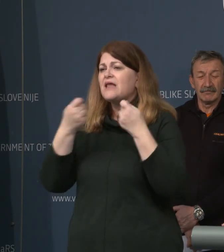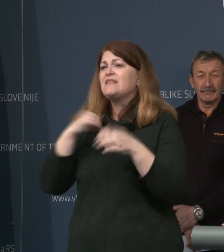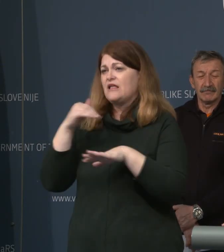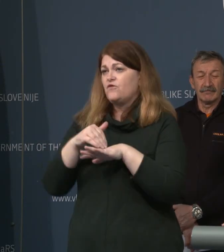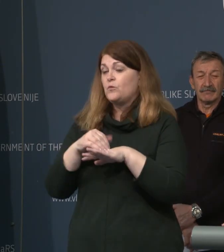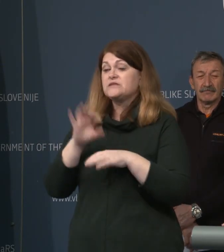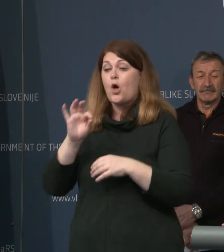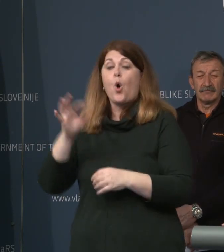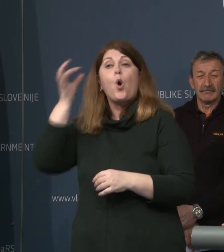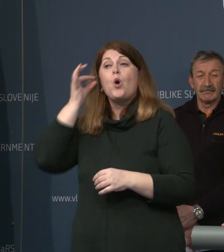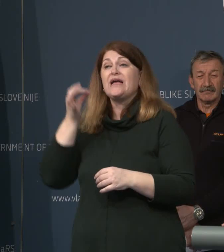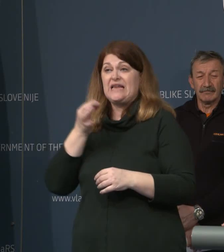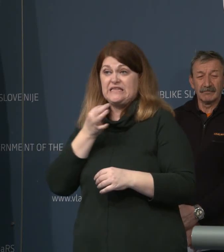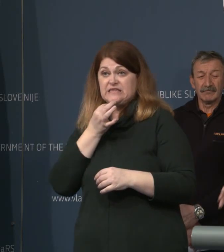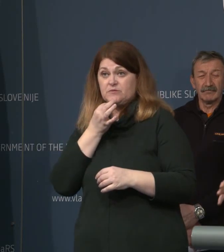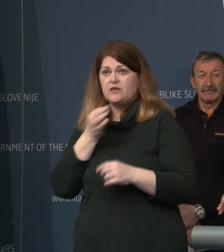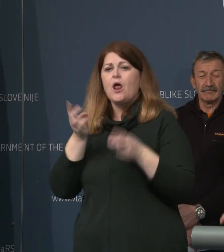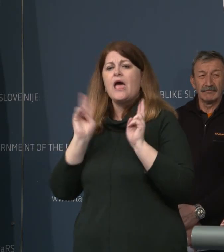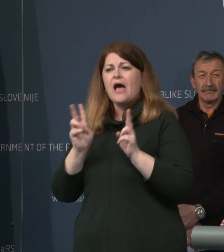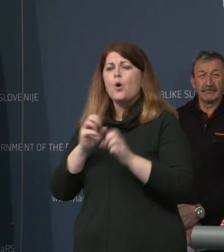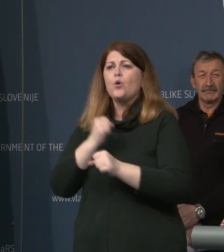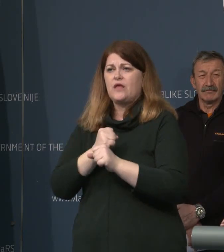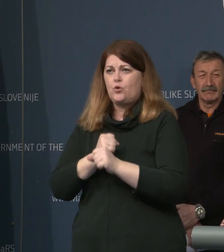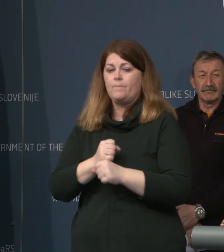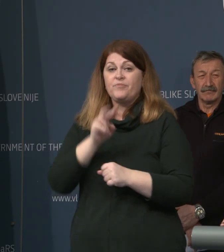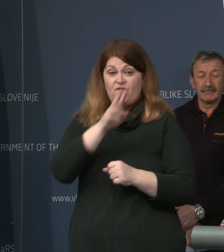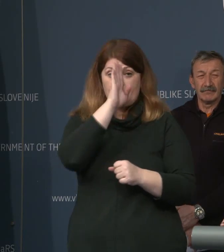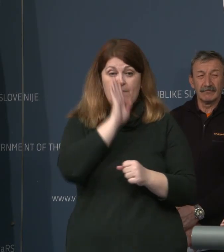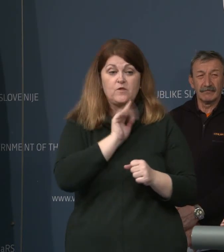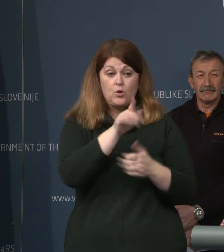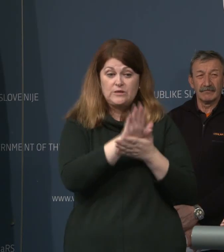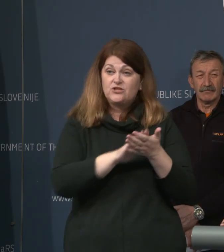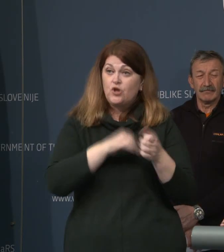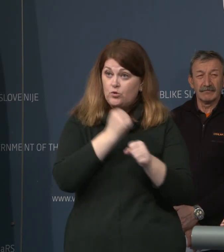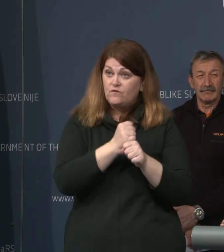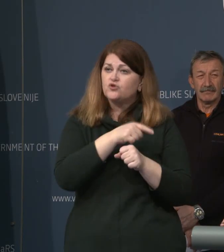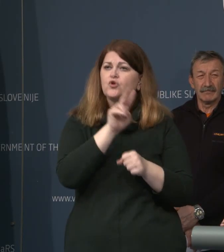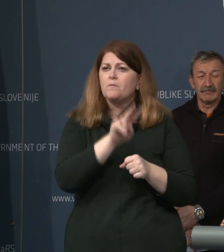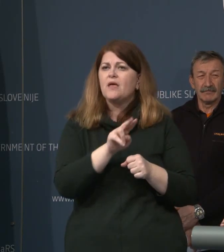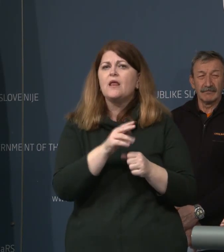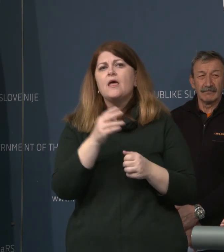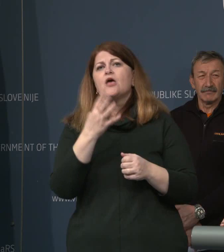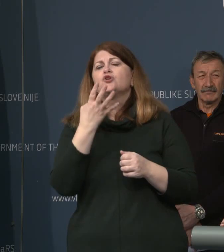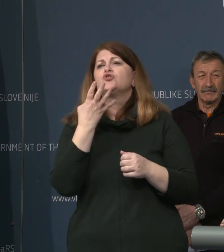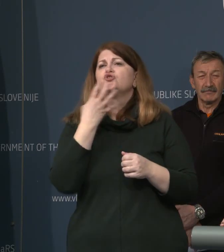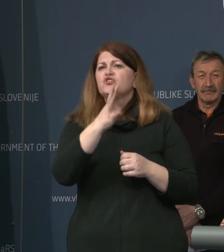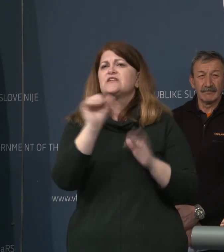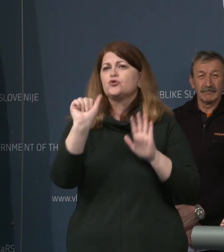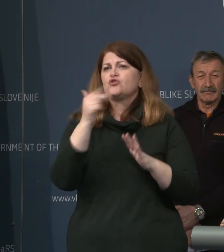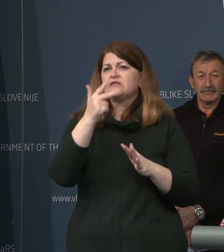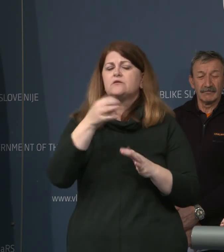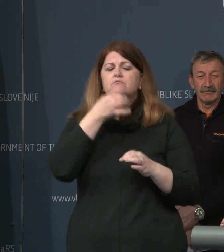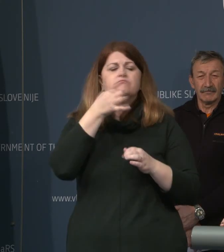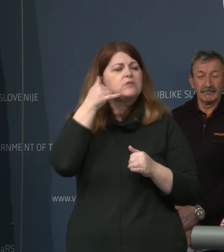O samem klicnem centru, torej kako deluje, v ponedeljek, ko je začel delovati, smo imeli, najbrž vas zanima,